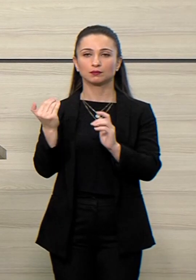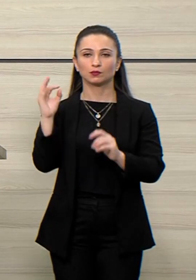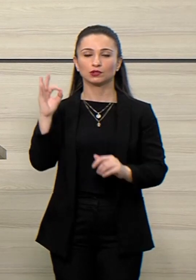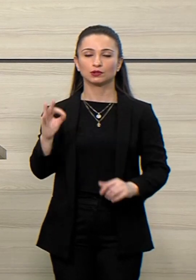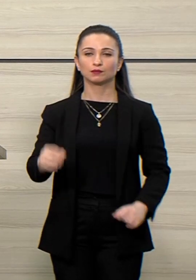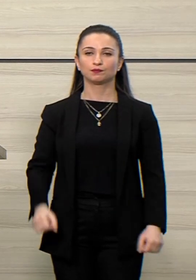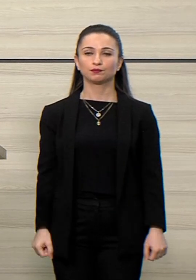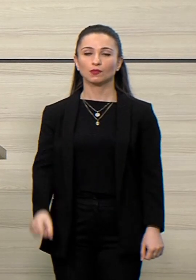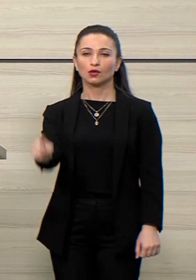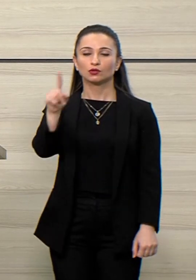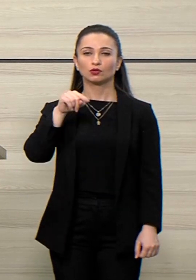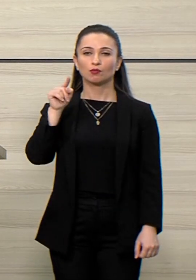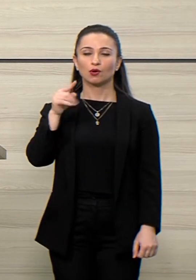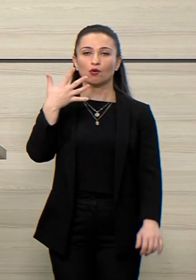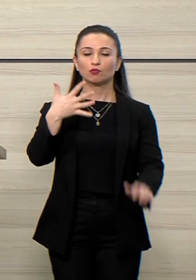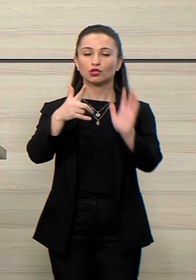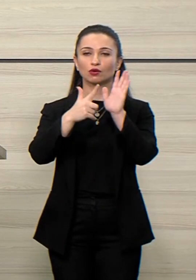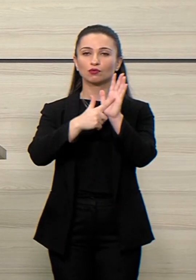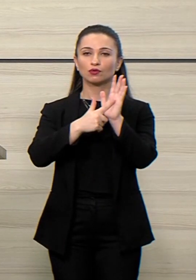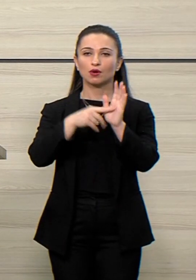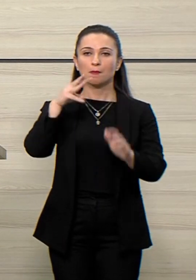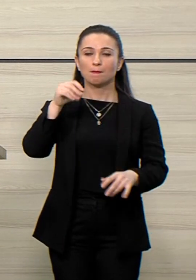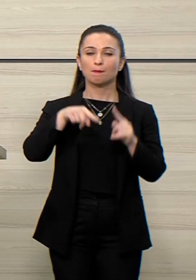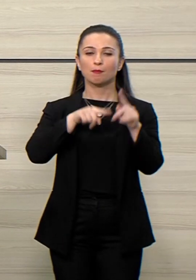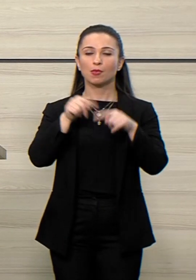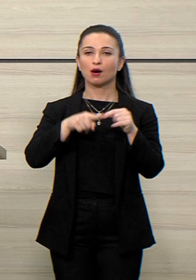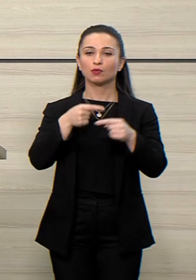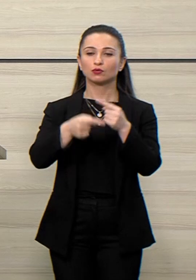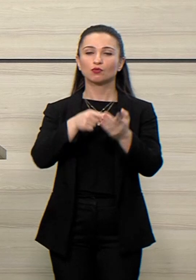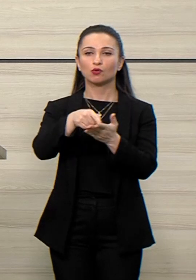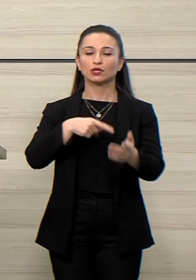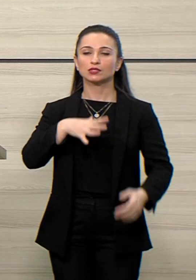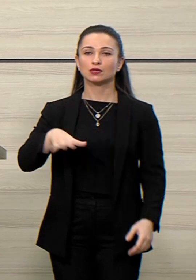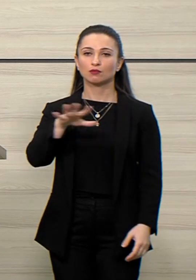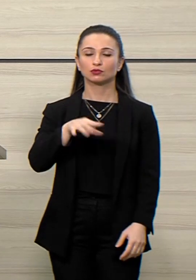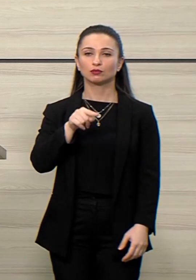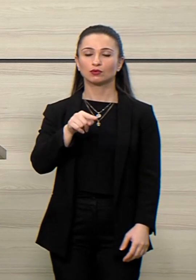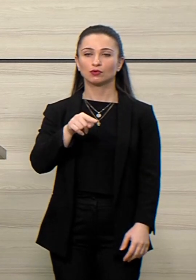3.19%. ნომერი 47 მამულიშვილთა ორდენი სამშობლო